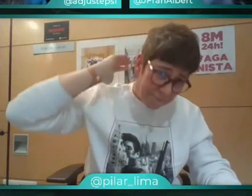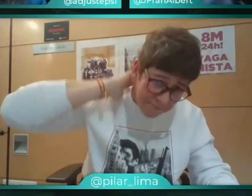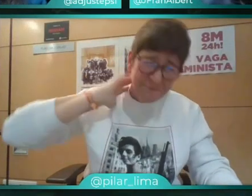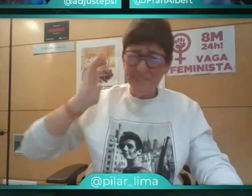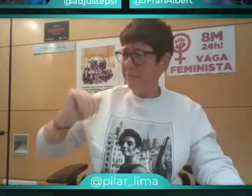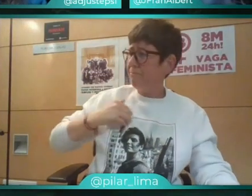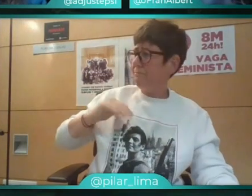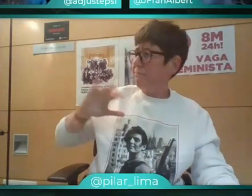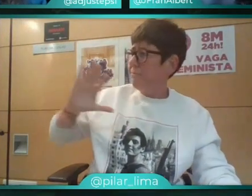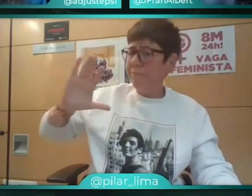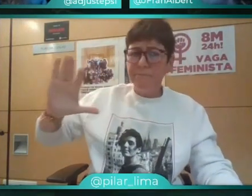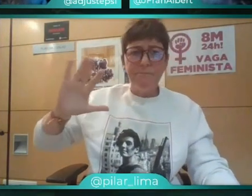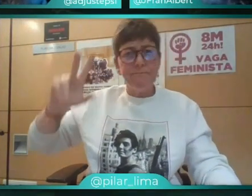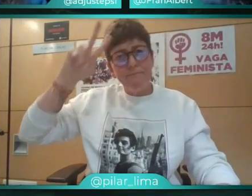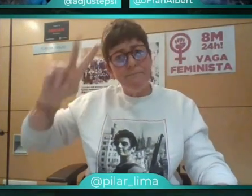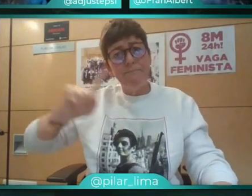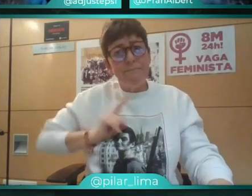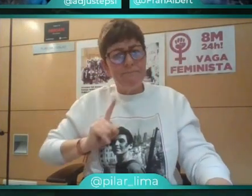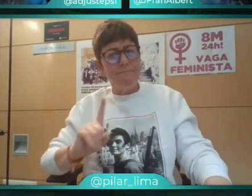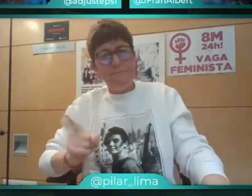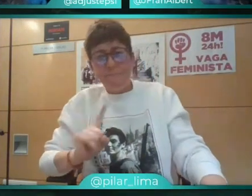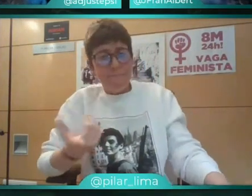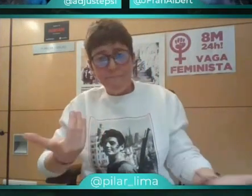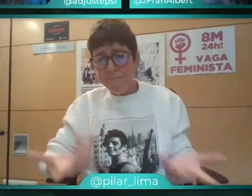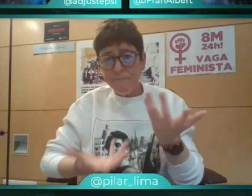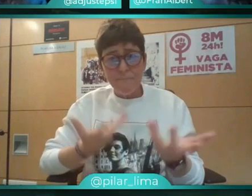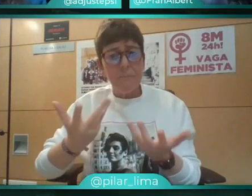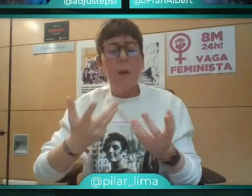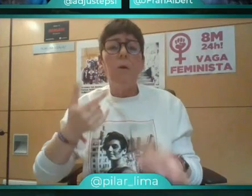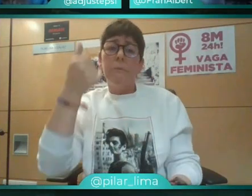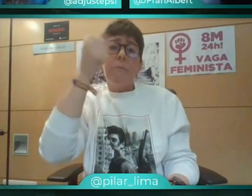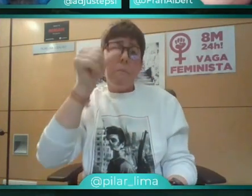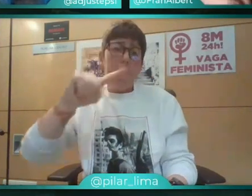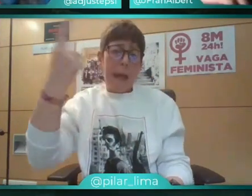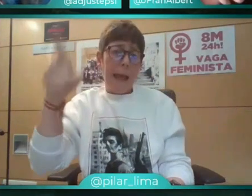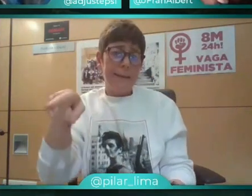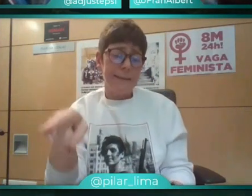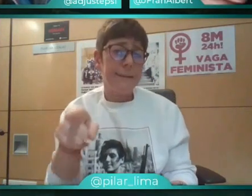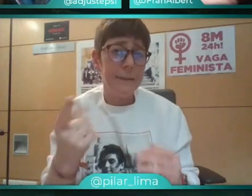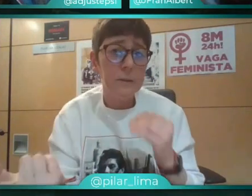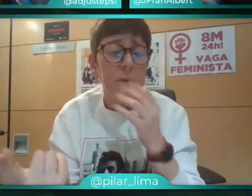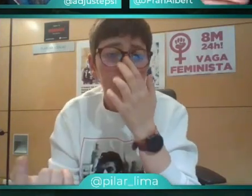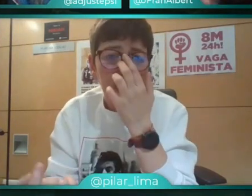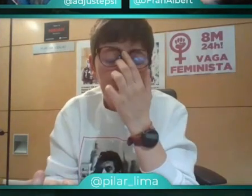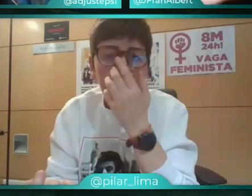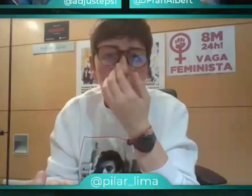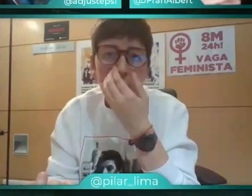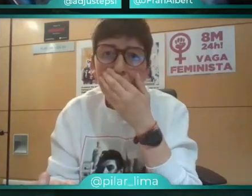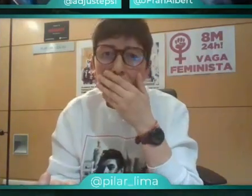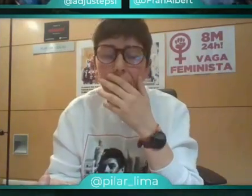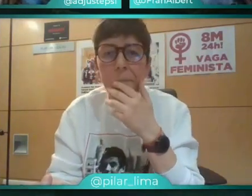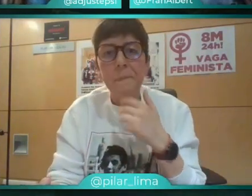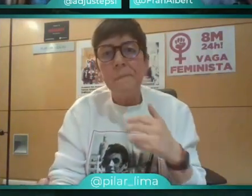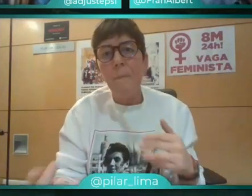vaya y te dan como así golpecitos como bueno En definitiva de falta de respeto y esto viene